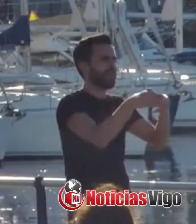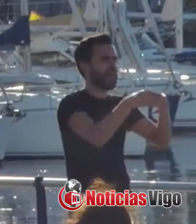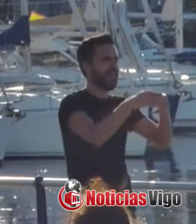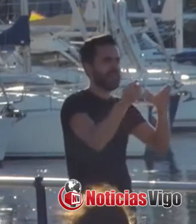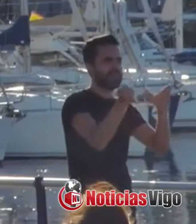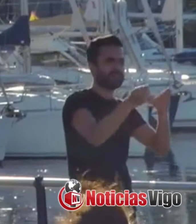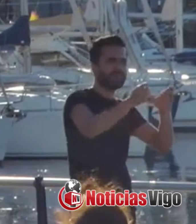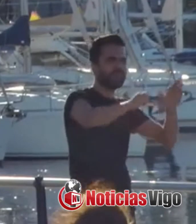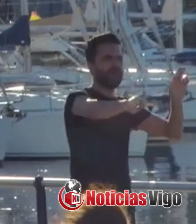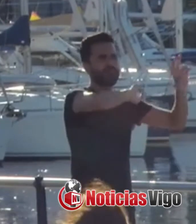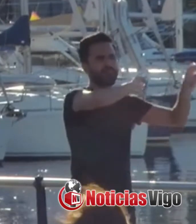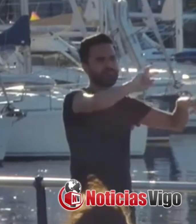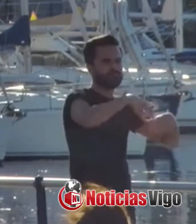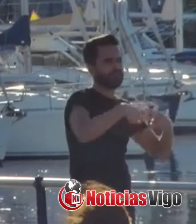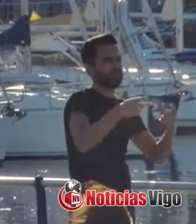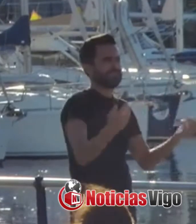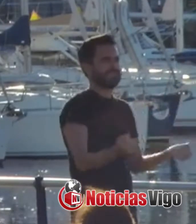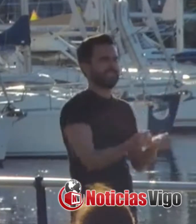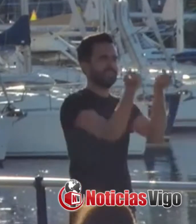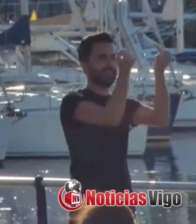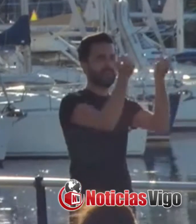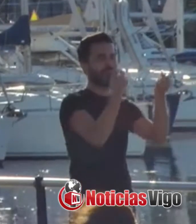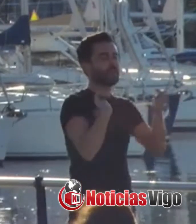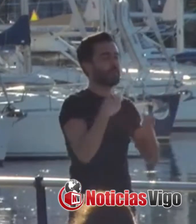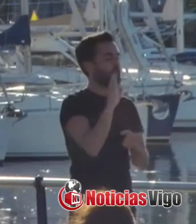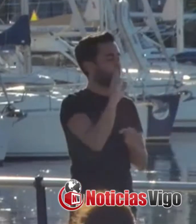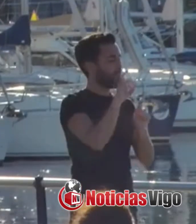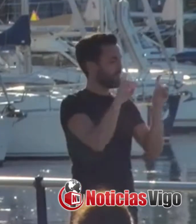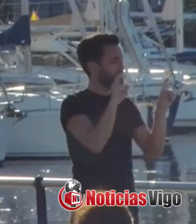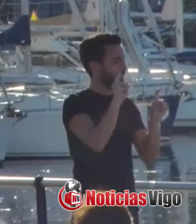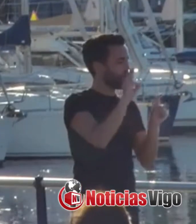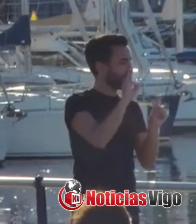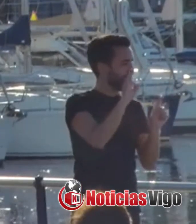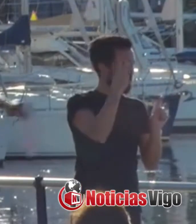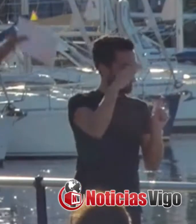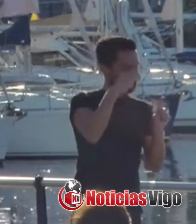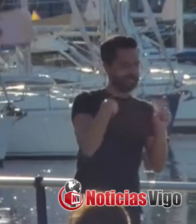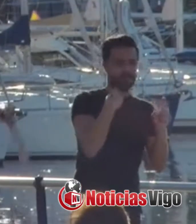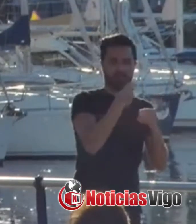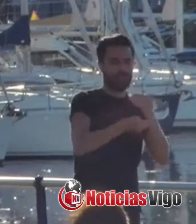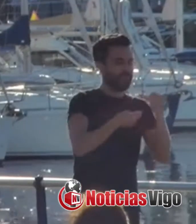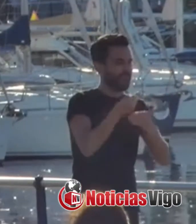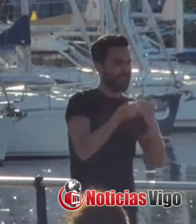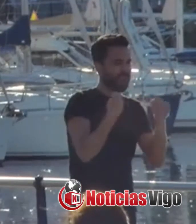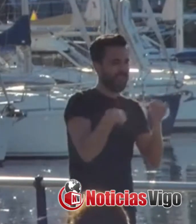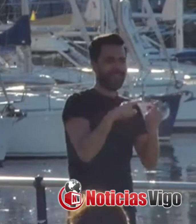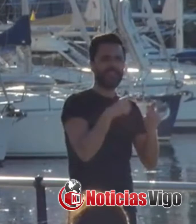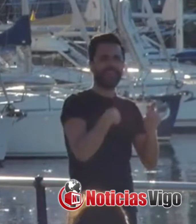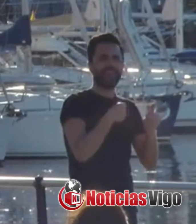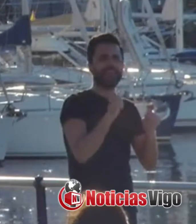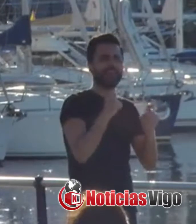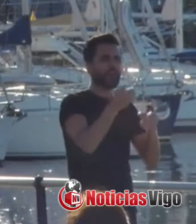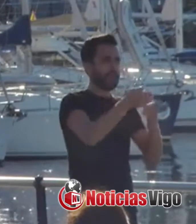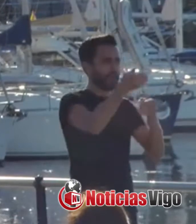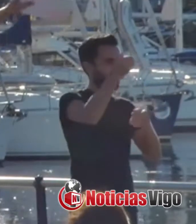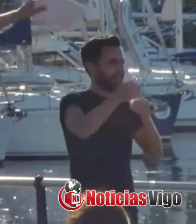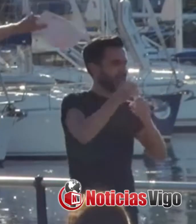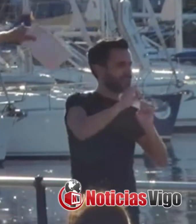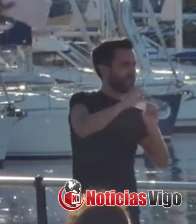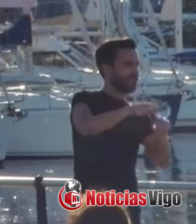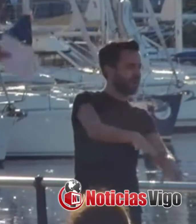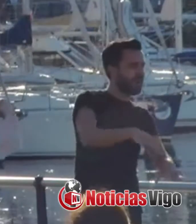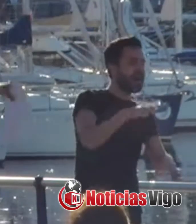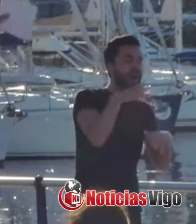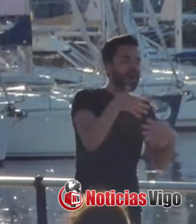Feijó. Cando Pemex non fai os barcos, deixa tirado barreras e ora está investigado por corrupción, di